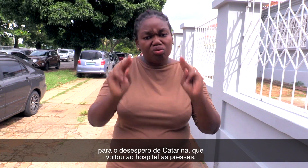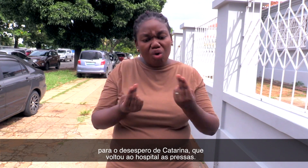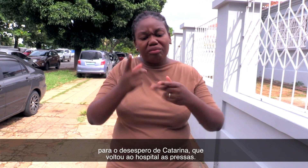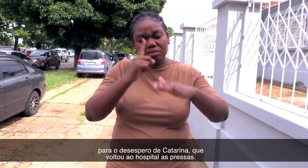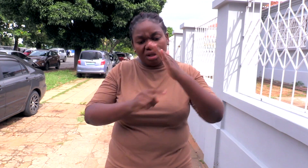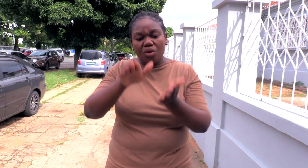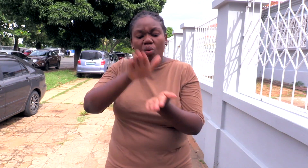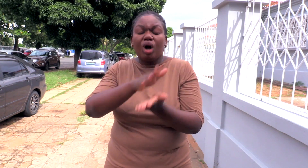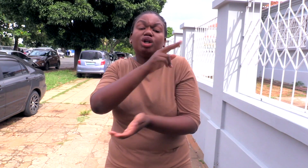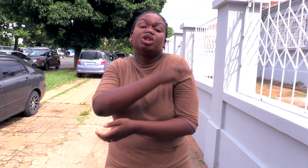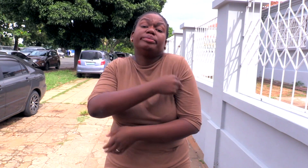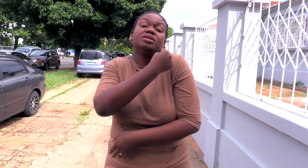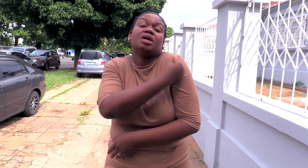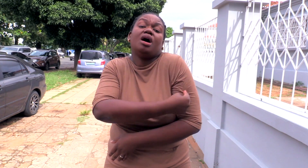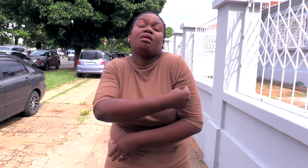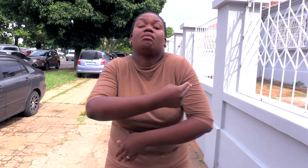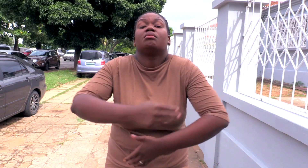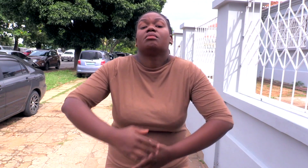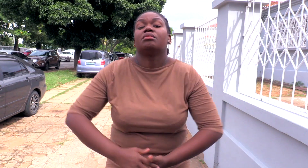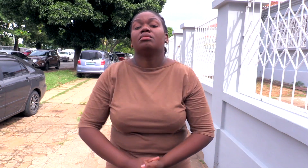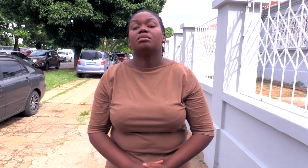às pressas.